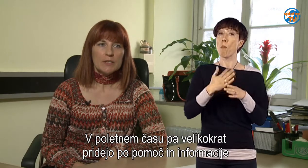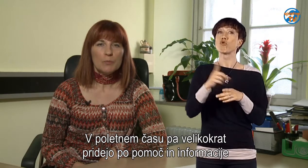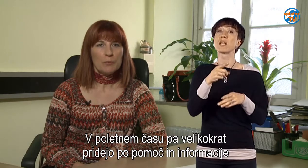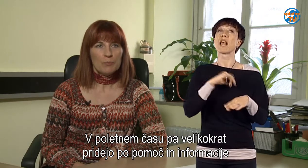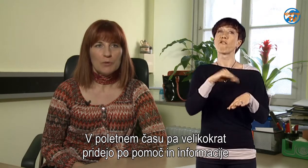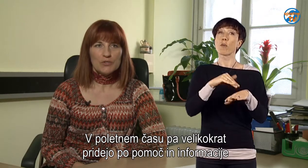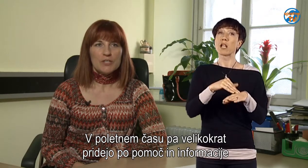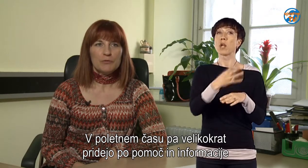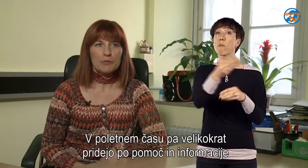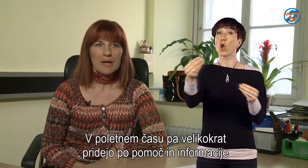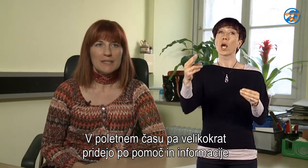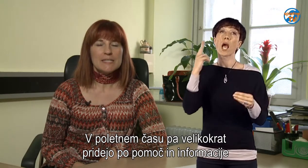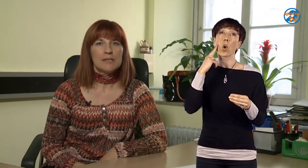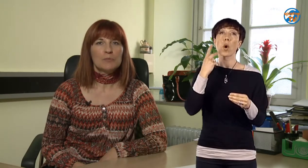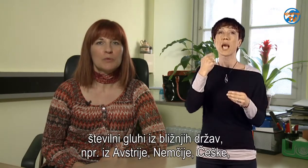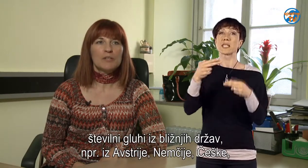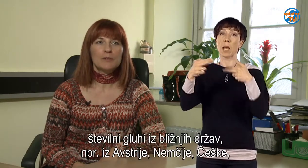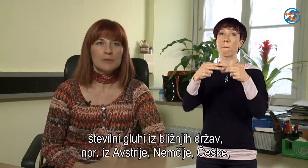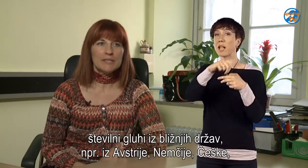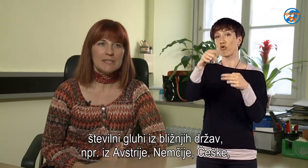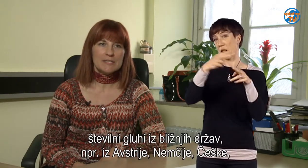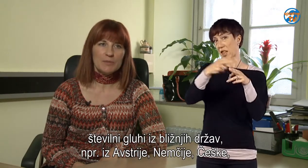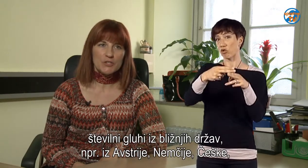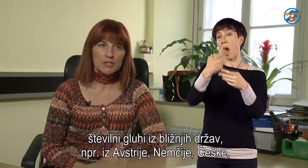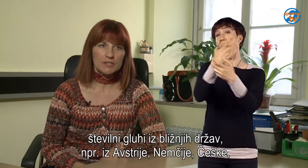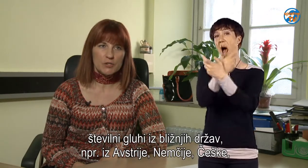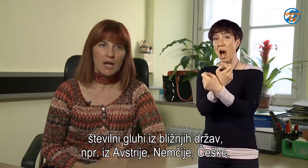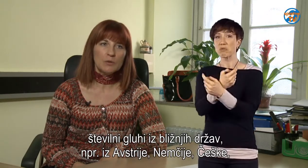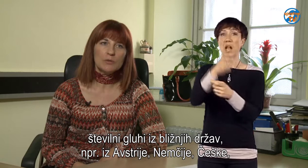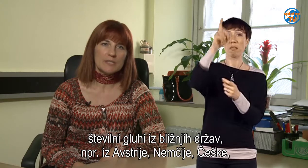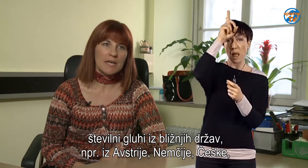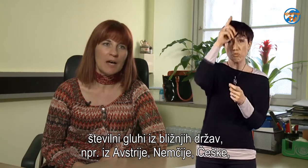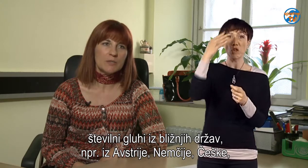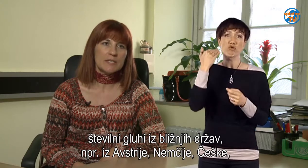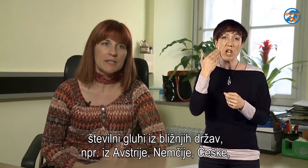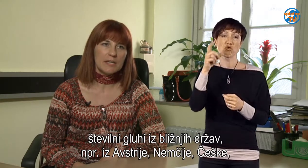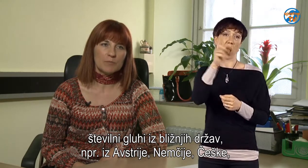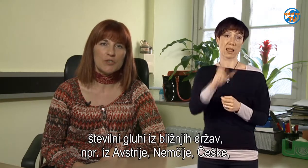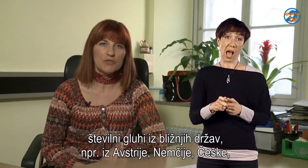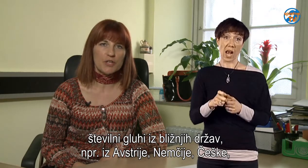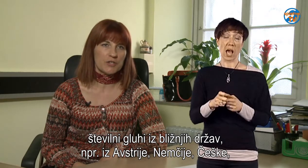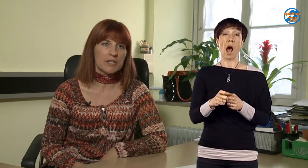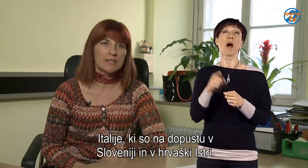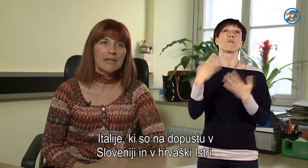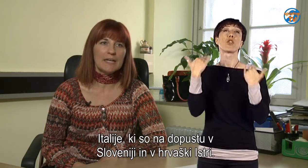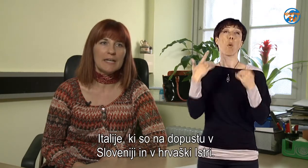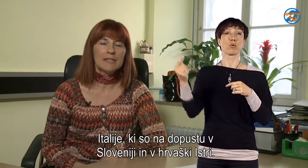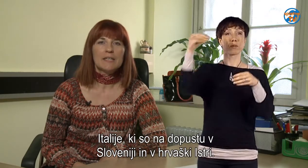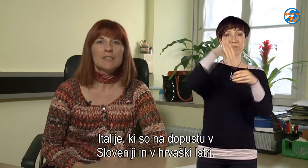po pomoč in informacije mnogi gluhi iz bližnjih držav, to je iz Avstrije, Nemčije, Češke in Italije, ki so